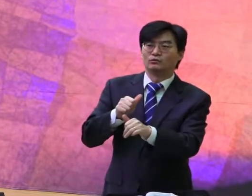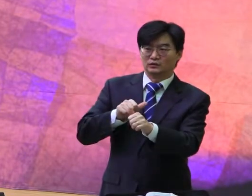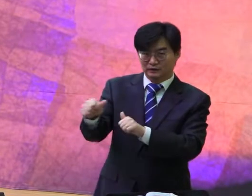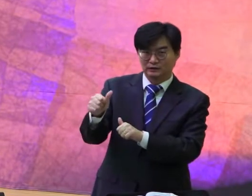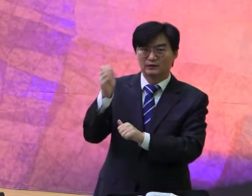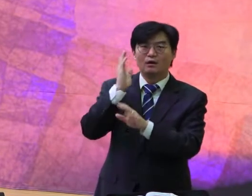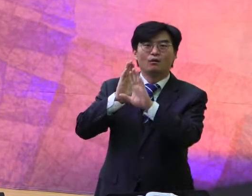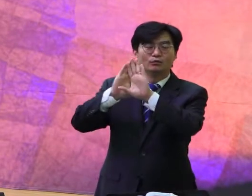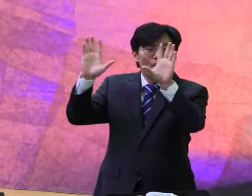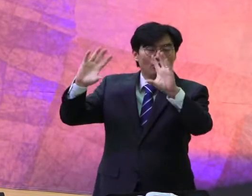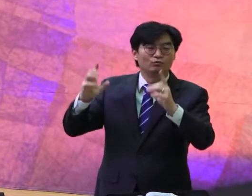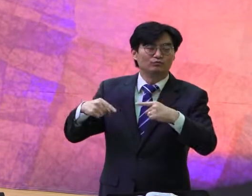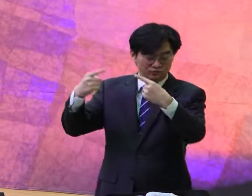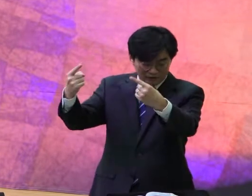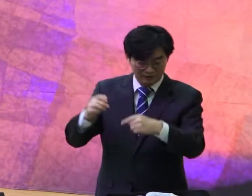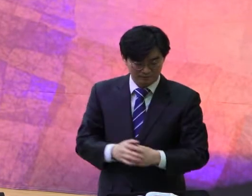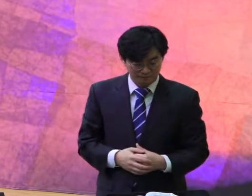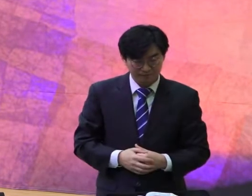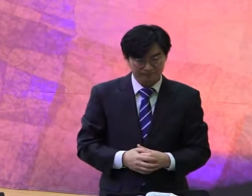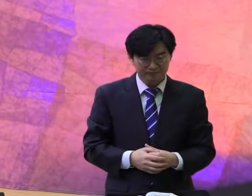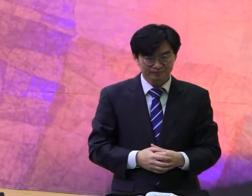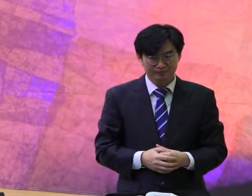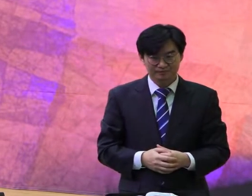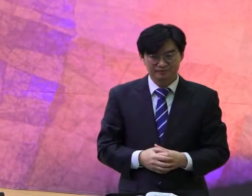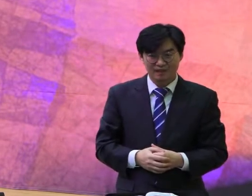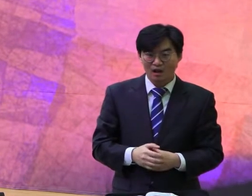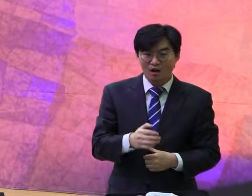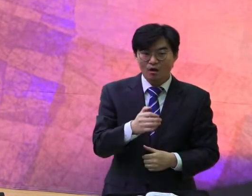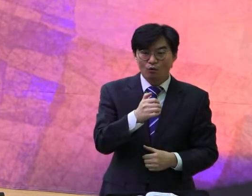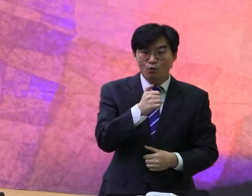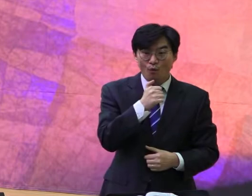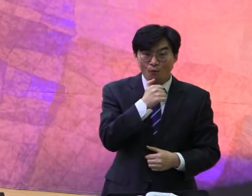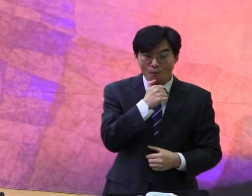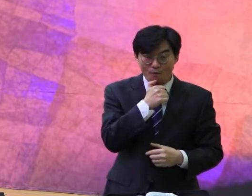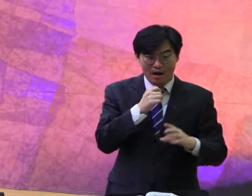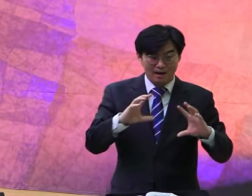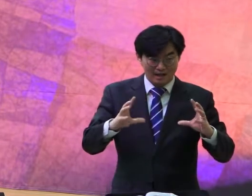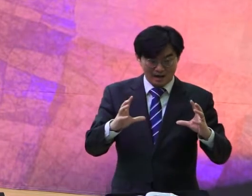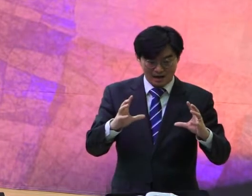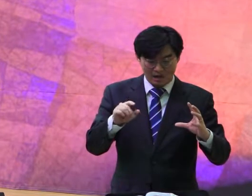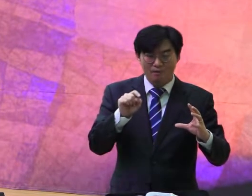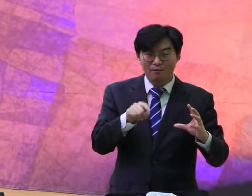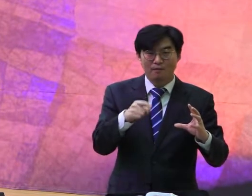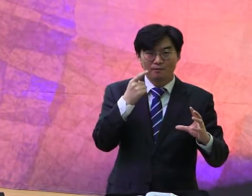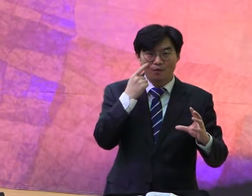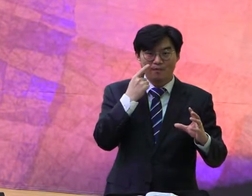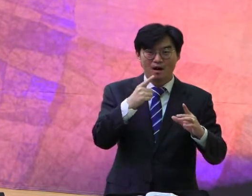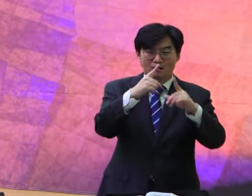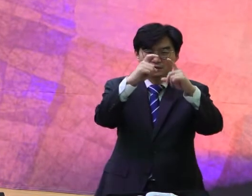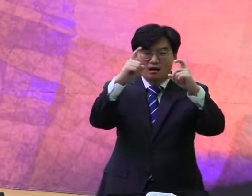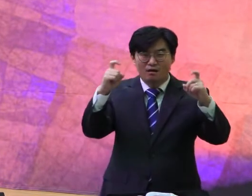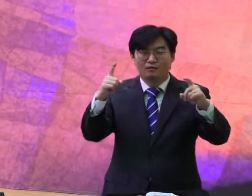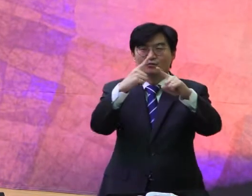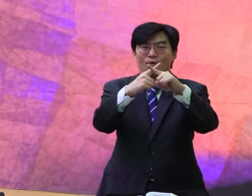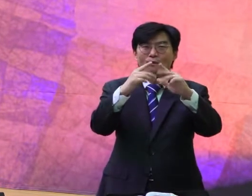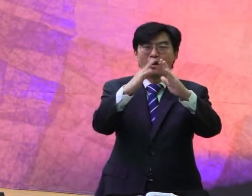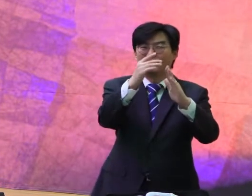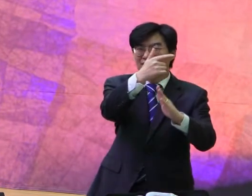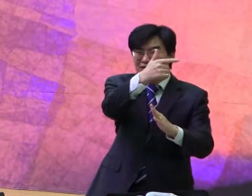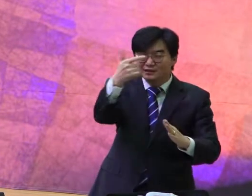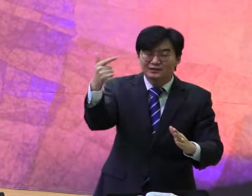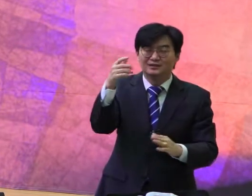성지 순례 중에 로마에 가면 웅장한 여러 유적지들이 있고 아주 화려한 성당들이 있습니다.